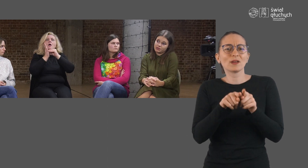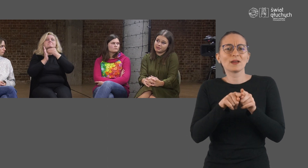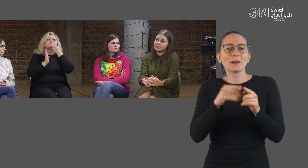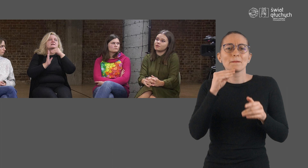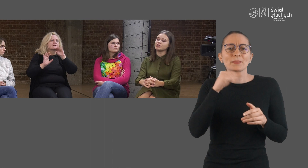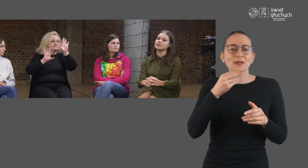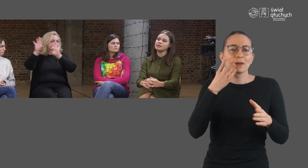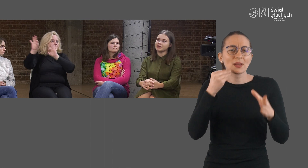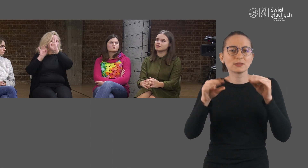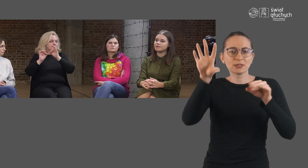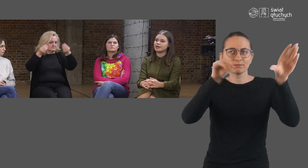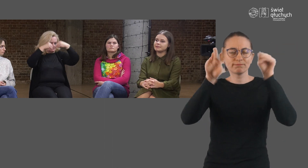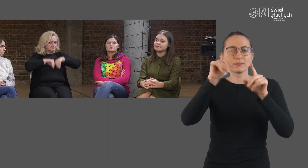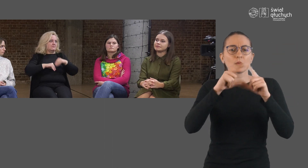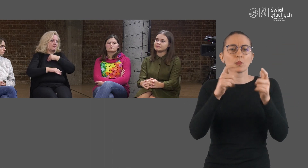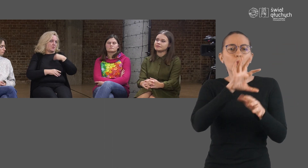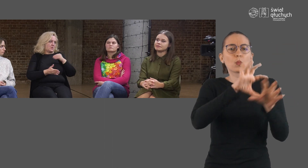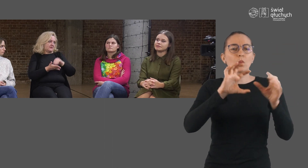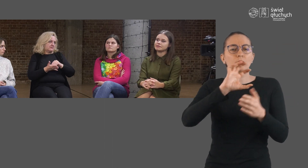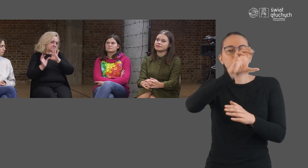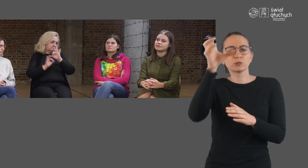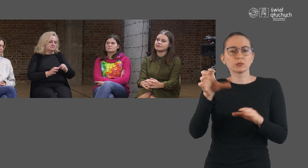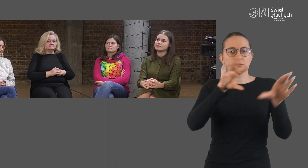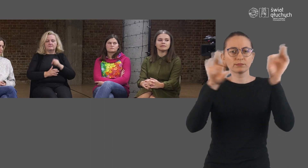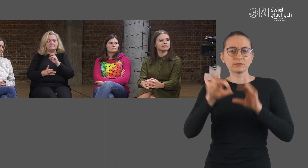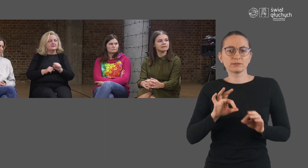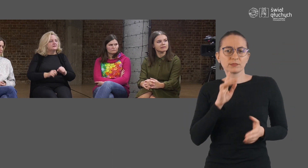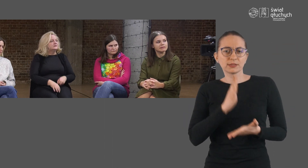są już na zachodzie praktykowane. Tak jest.